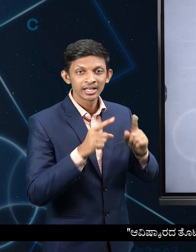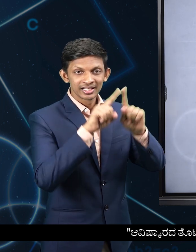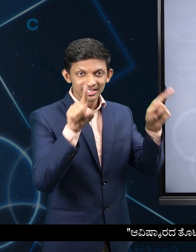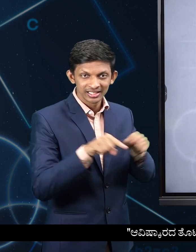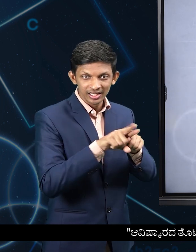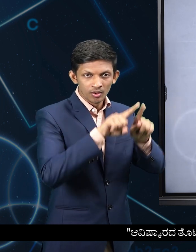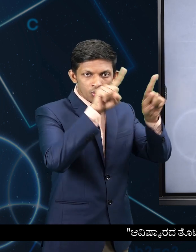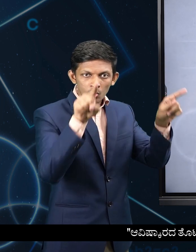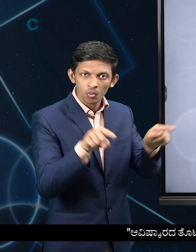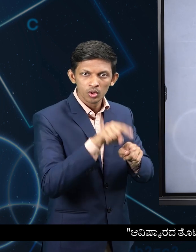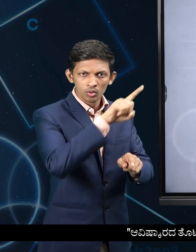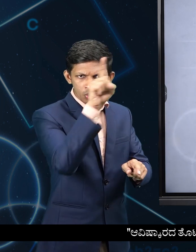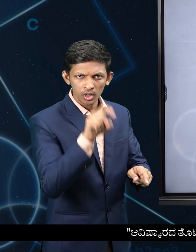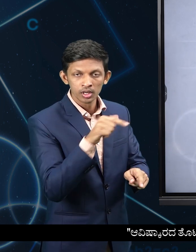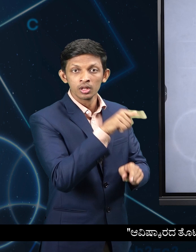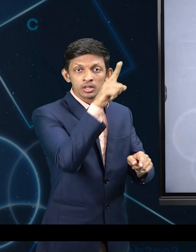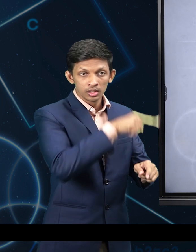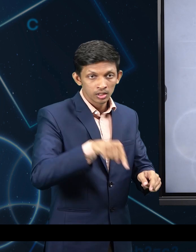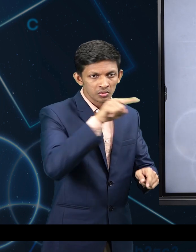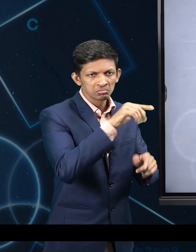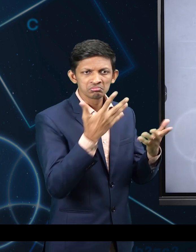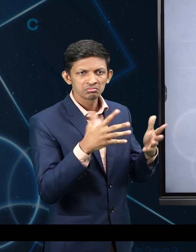ಚಕ್ರದ ಆಕಾರ ಏನು? ವೃತ್ತ ಅಲ್ಲವೇ?